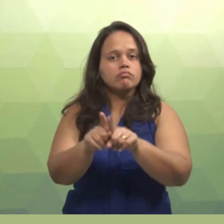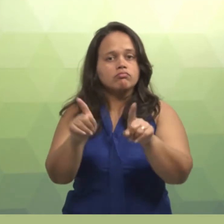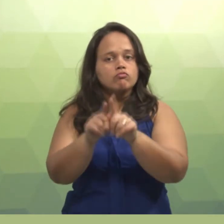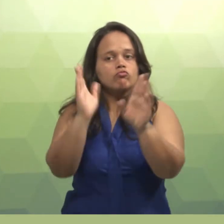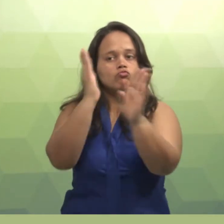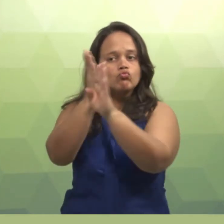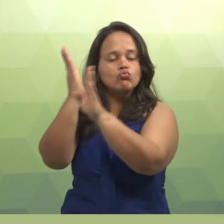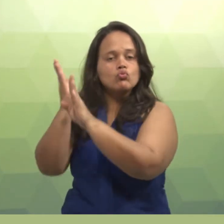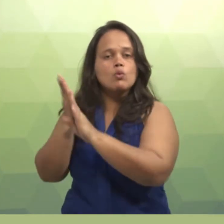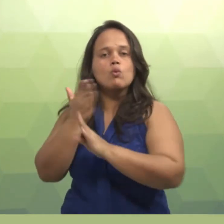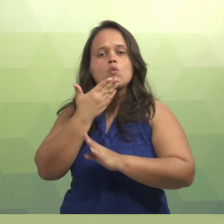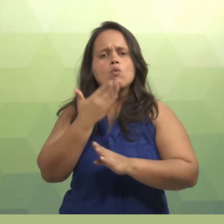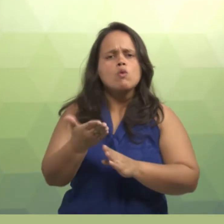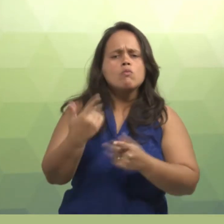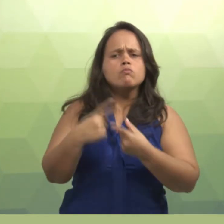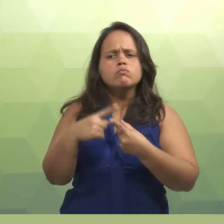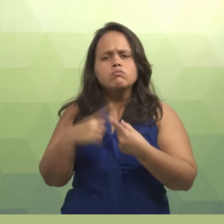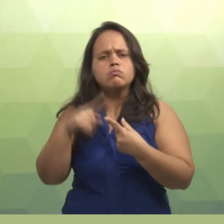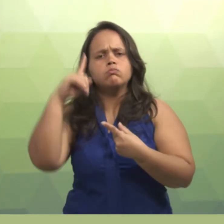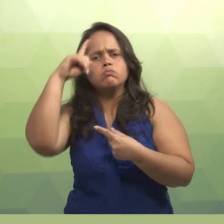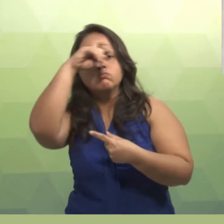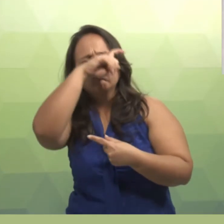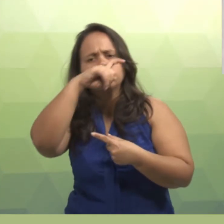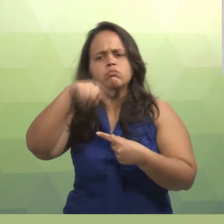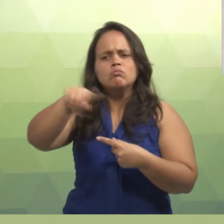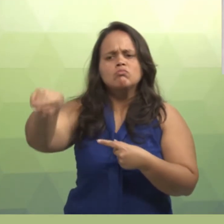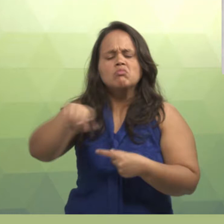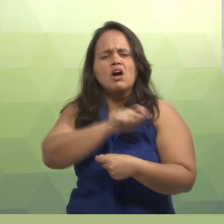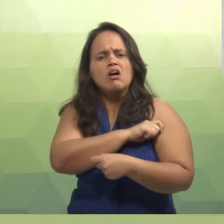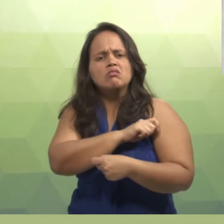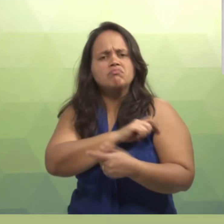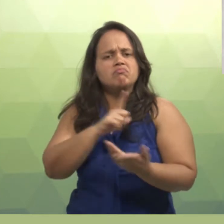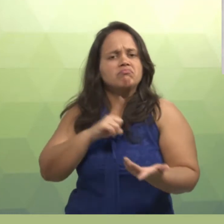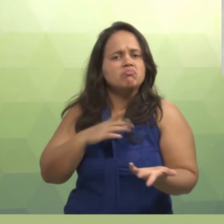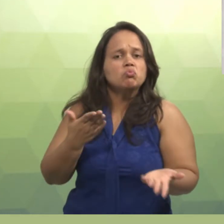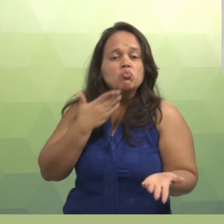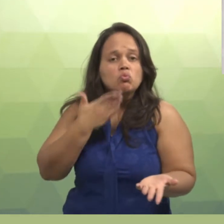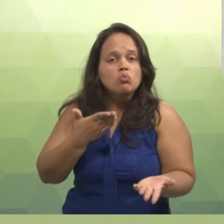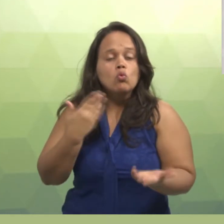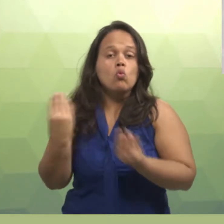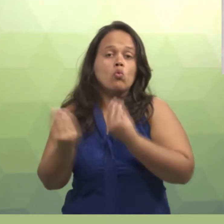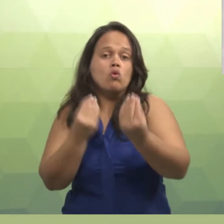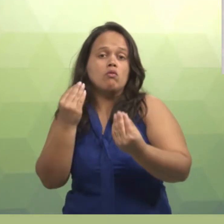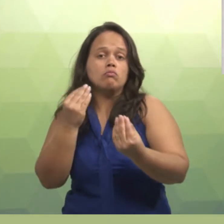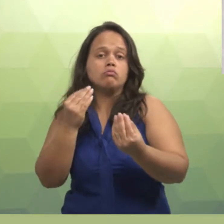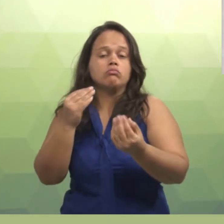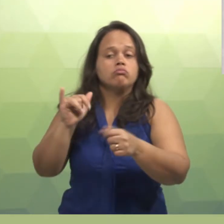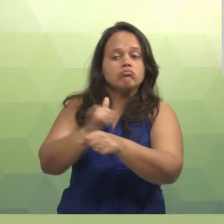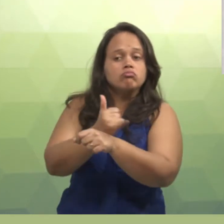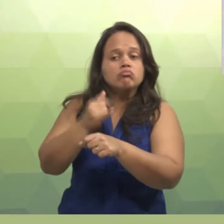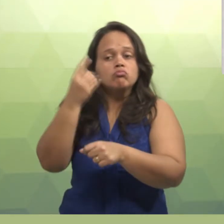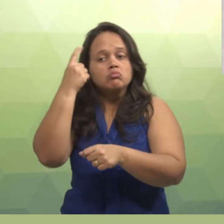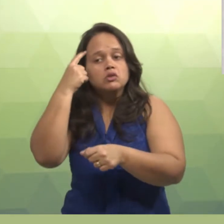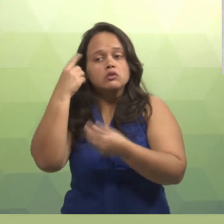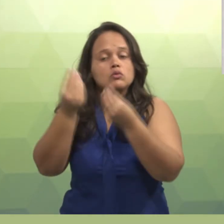encaminhamentos pedagógicos para superar tais dificuldades. A avaliação de desempenho dos profissionais da educação foi introduzida a